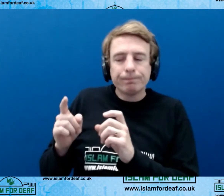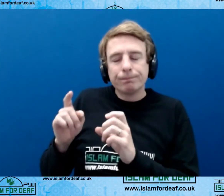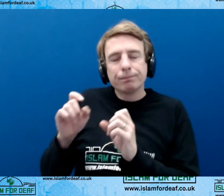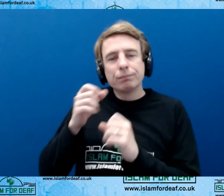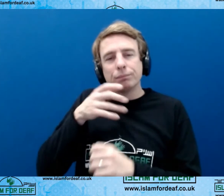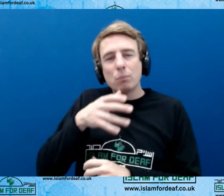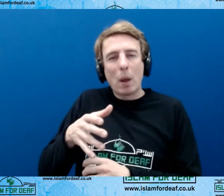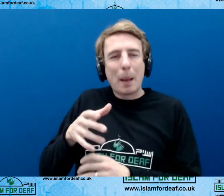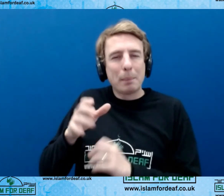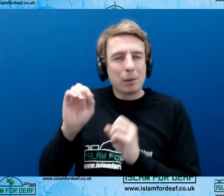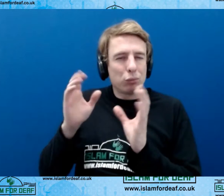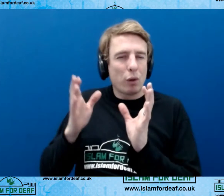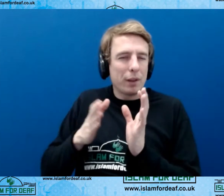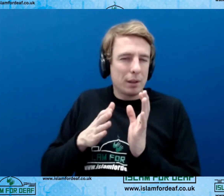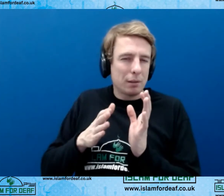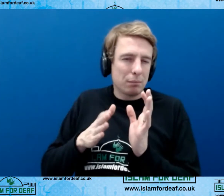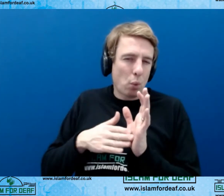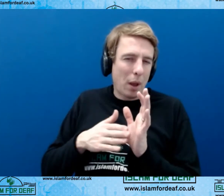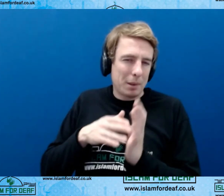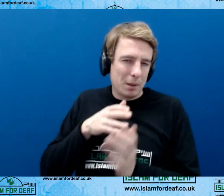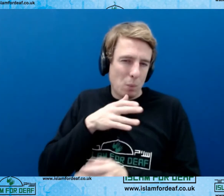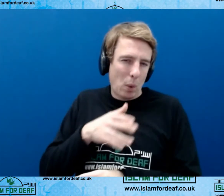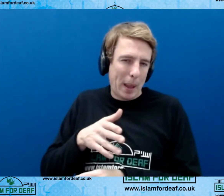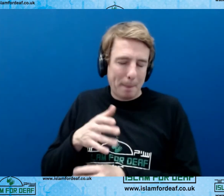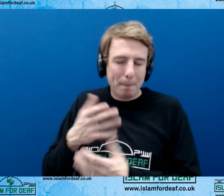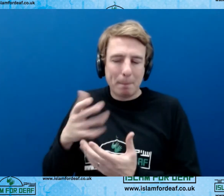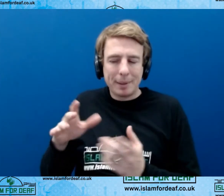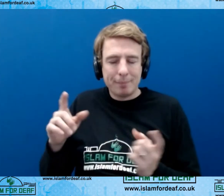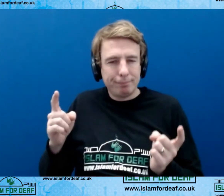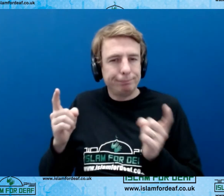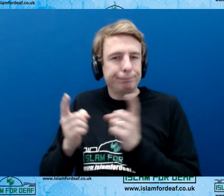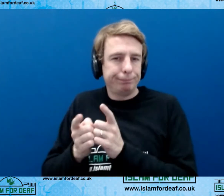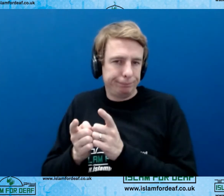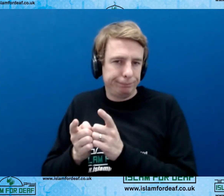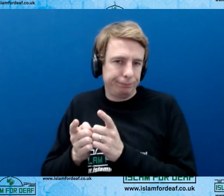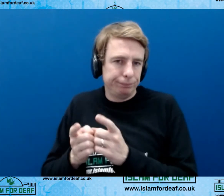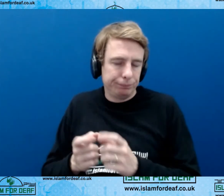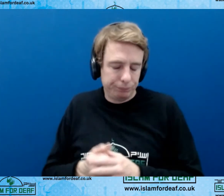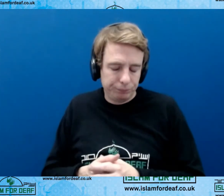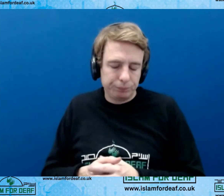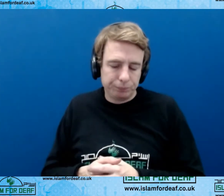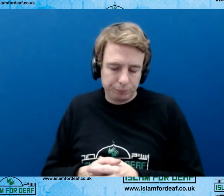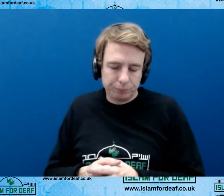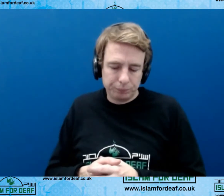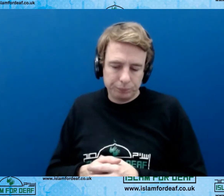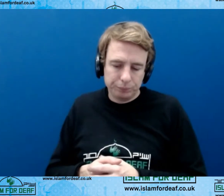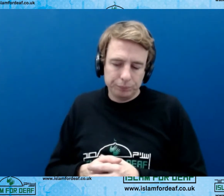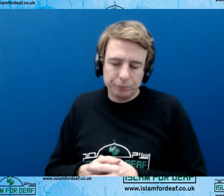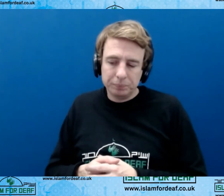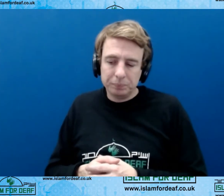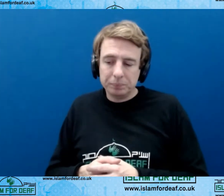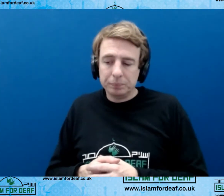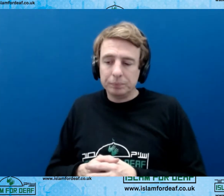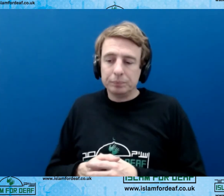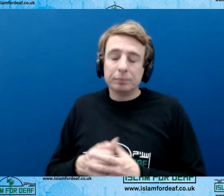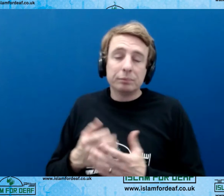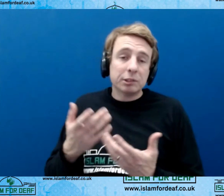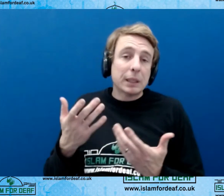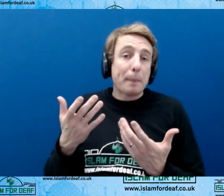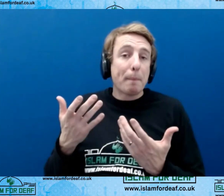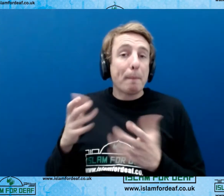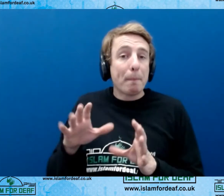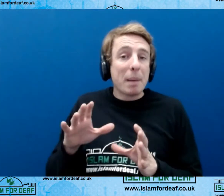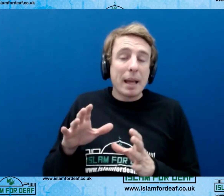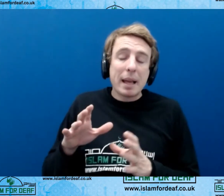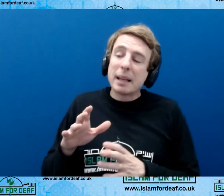إلهك وسنة تعبد آلهتنا ما رأيك؟ So they came with a kind of truce, and they